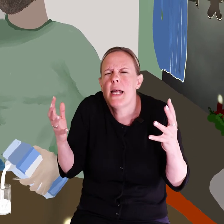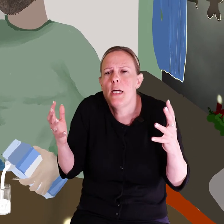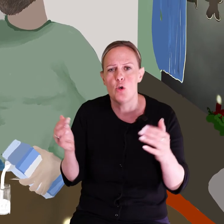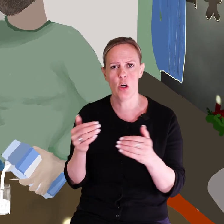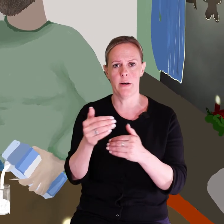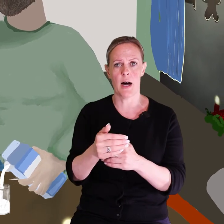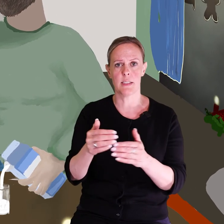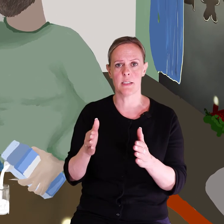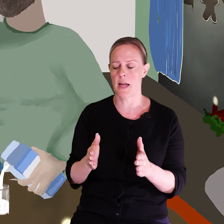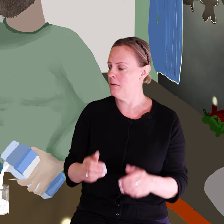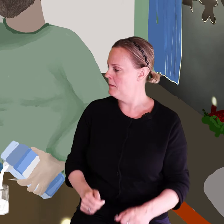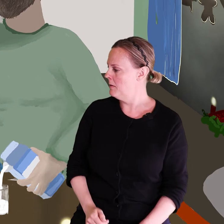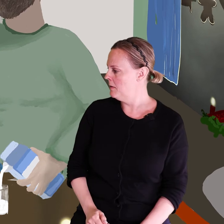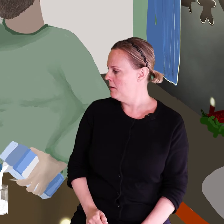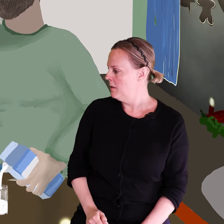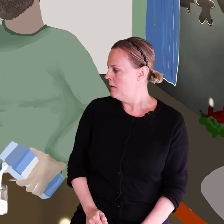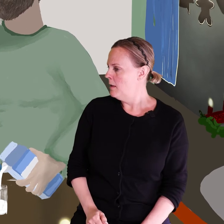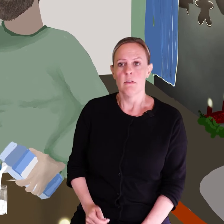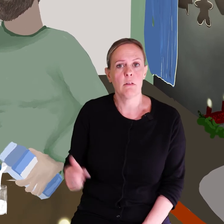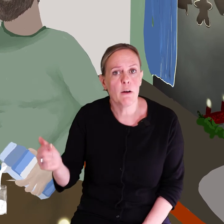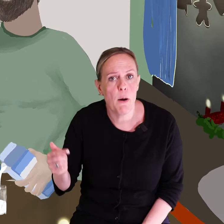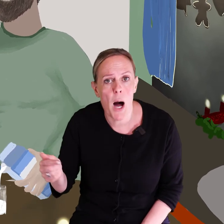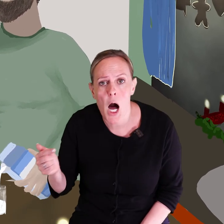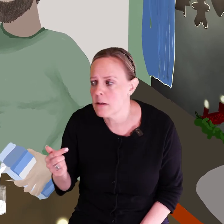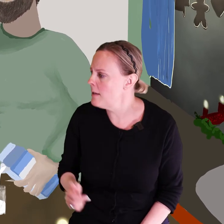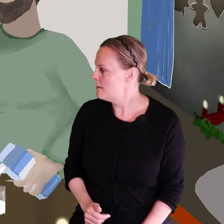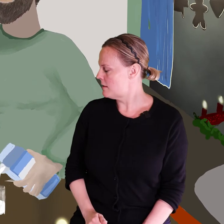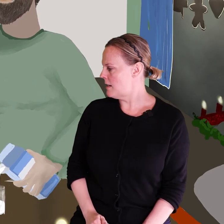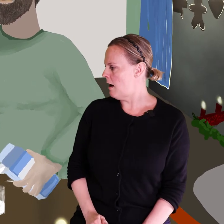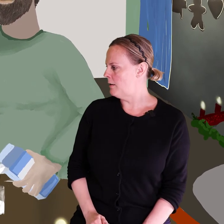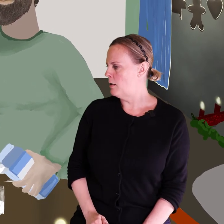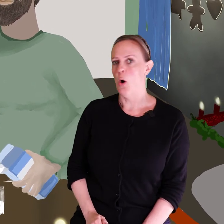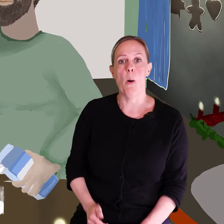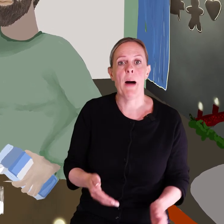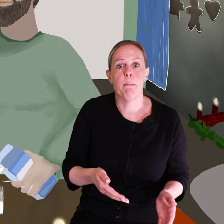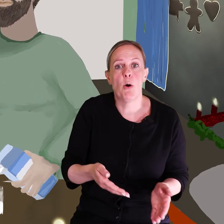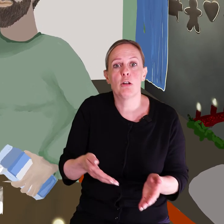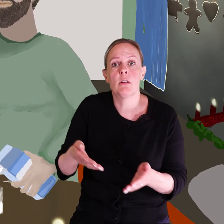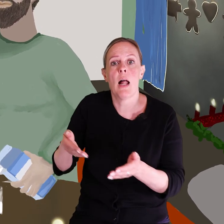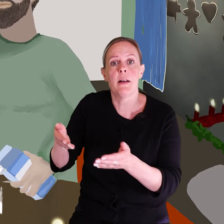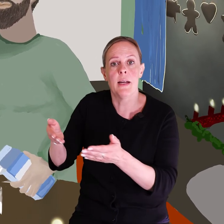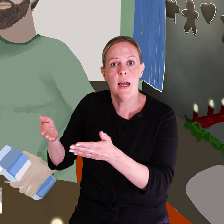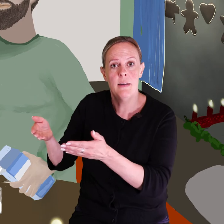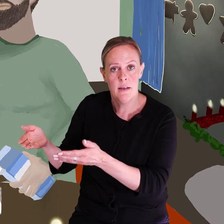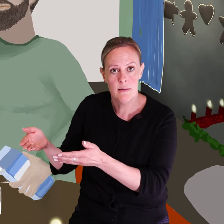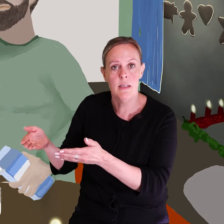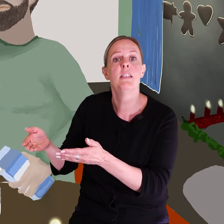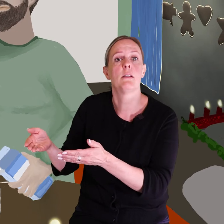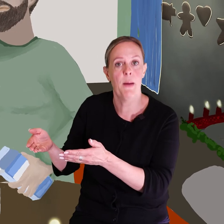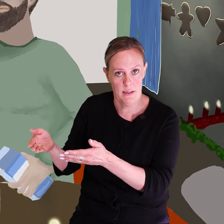i guldasken. Tack för maten, säger han och bär bort tallriken till